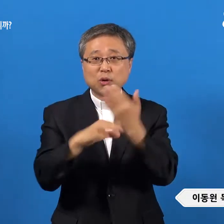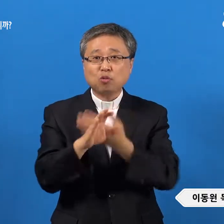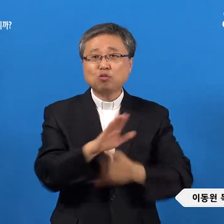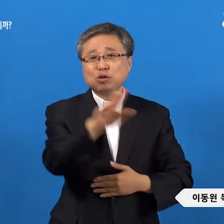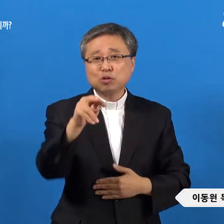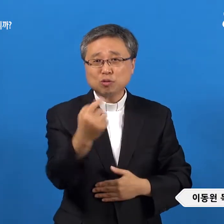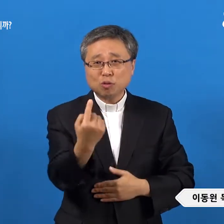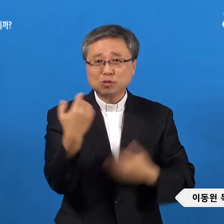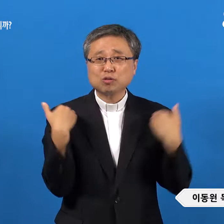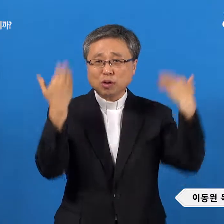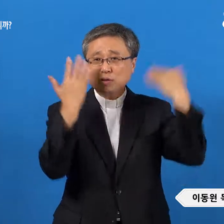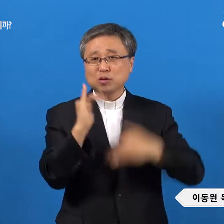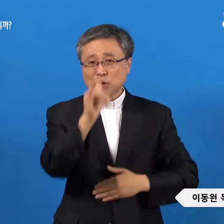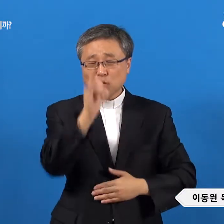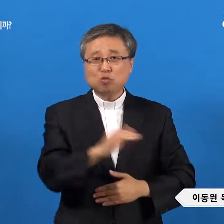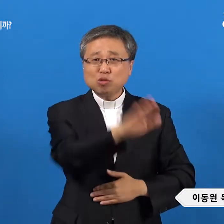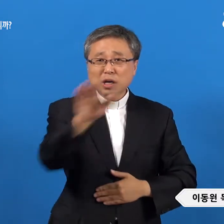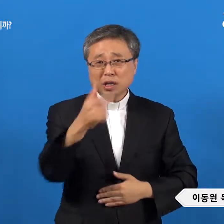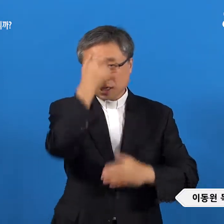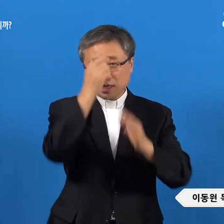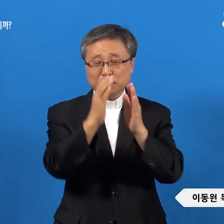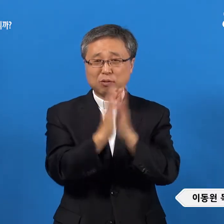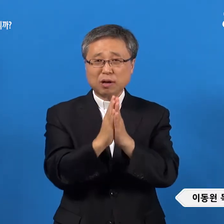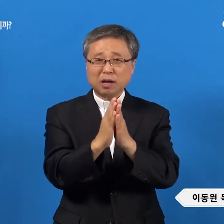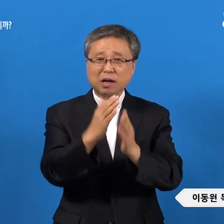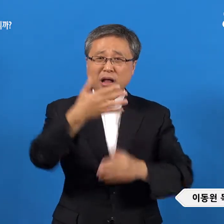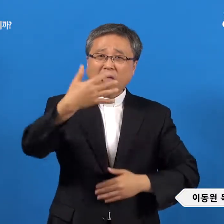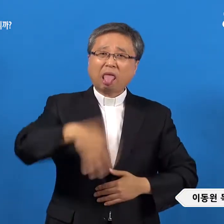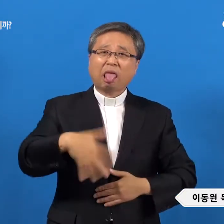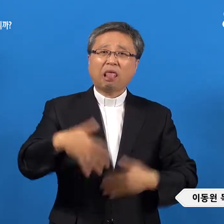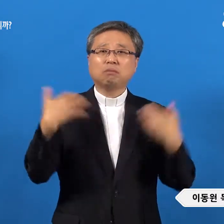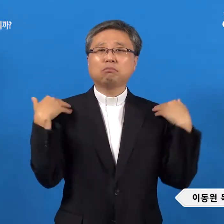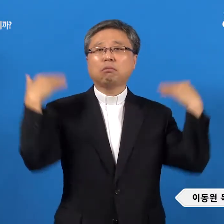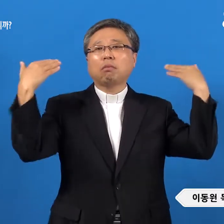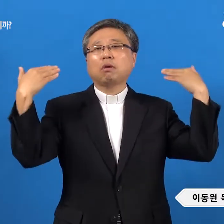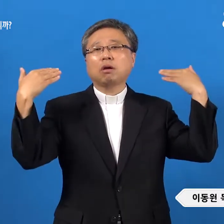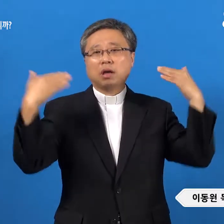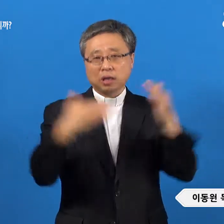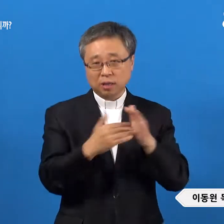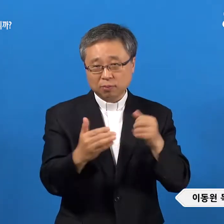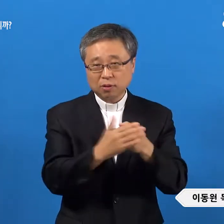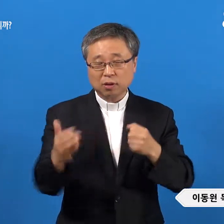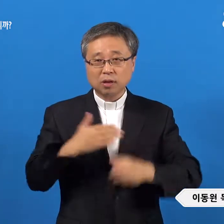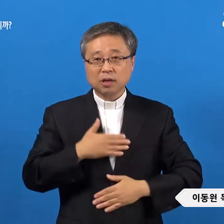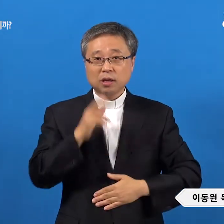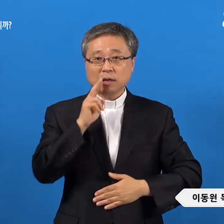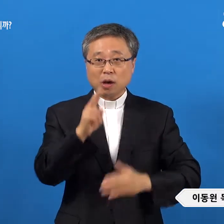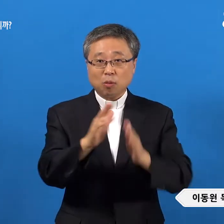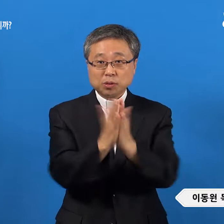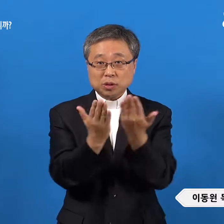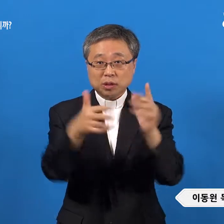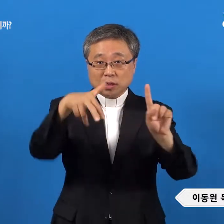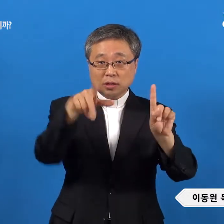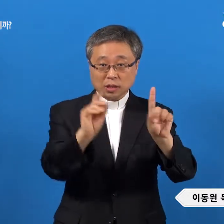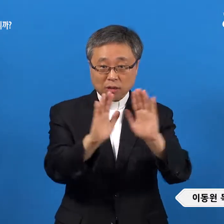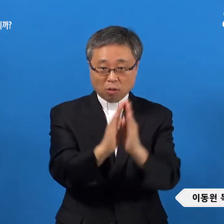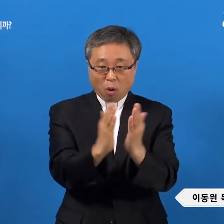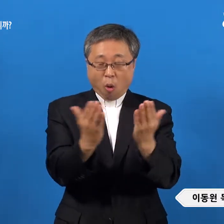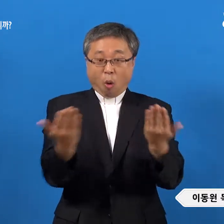있는데 우리의 기도가 미성숙했다는 것입니다. 야고보서 1장을 펼치면 처음부터